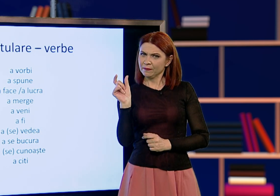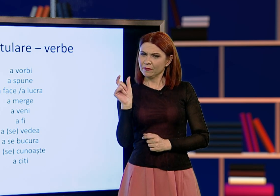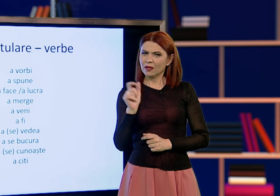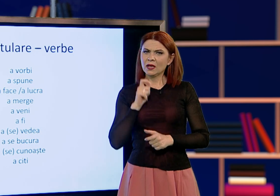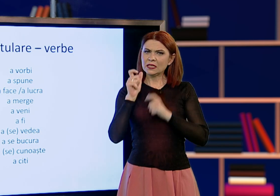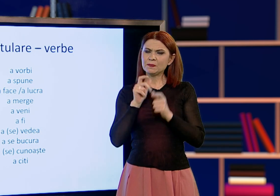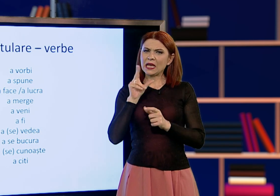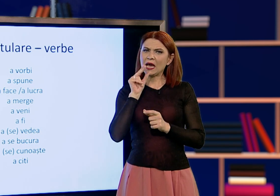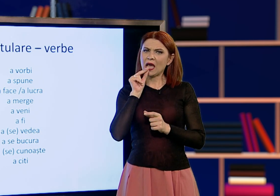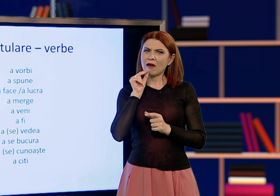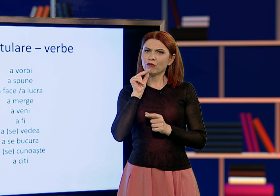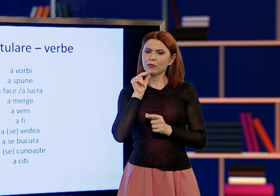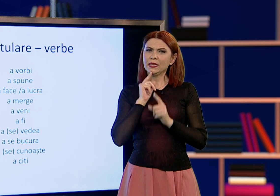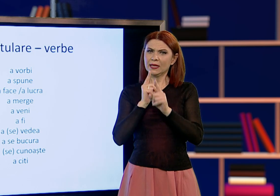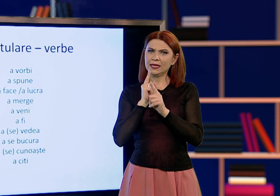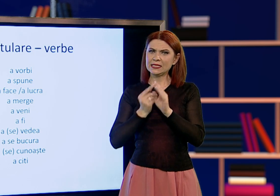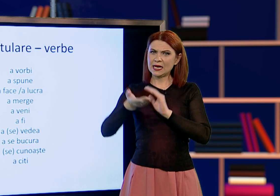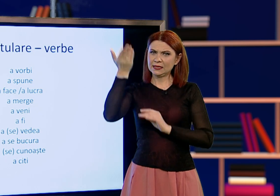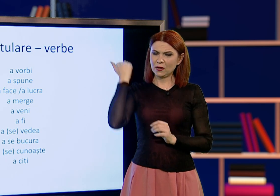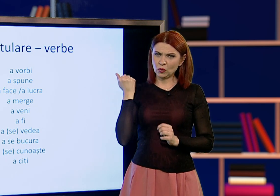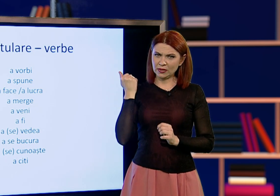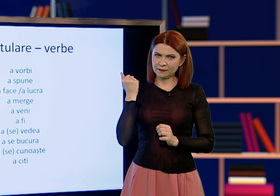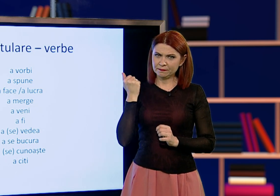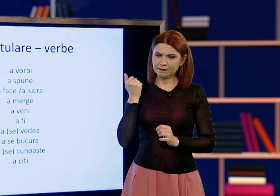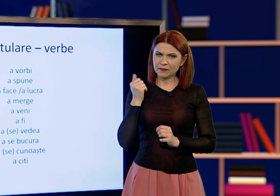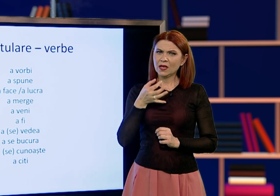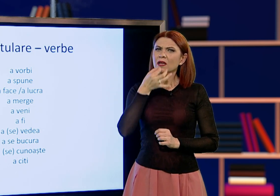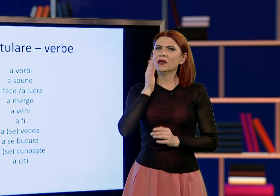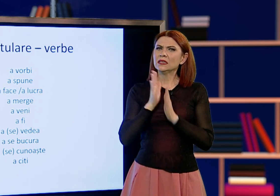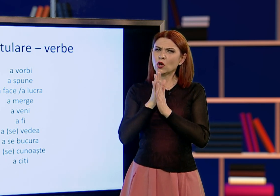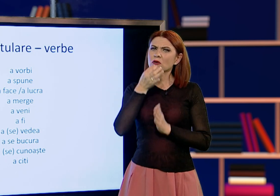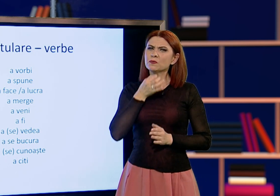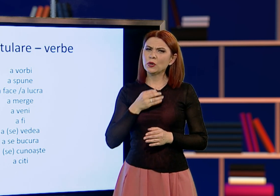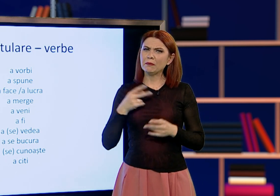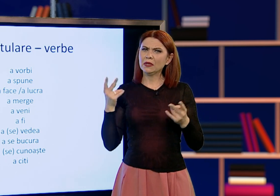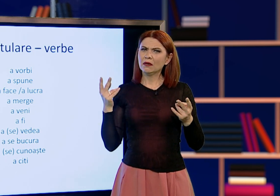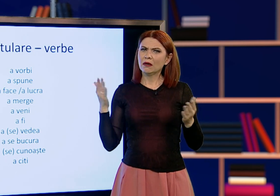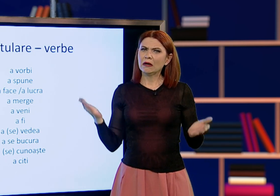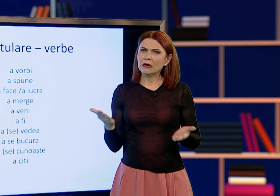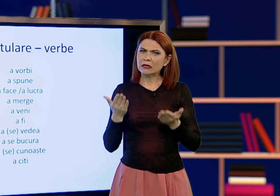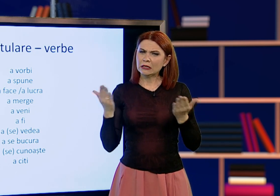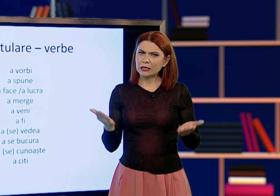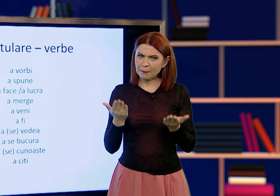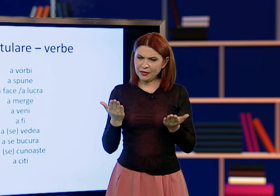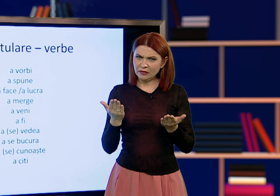despre care am vorbit la lecția trecută te rog spune mi rapid